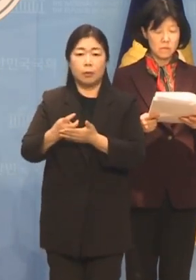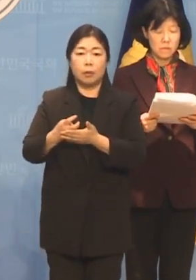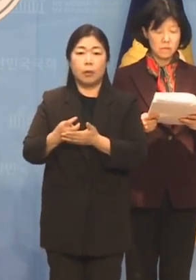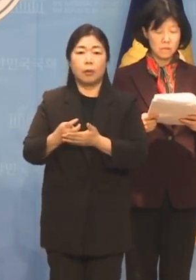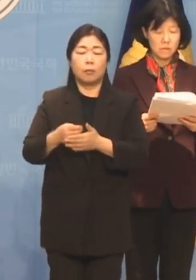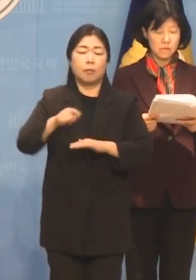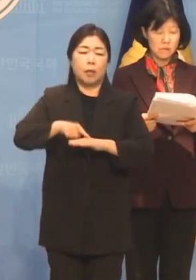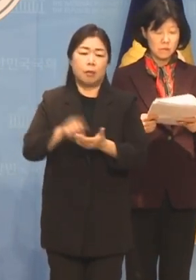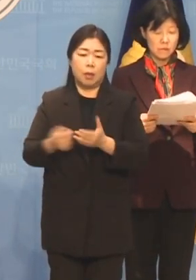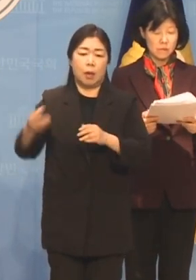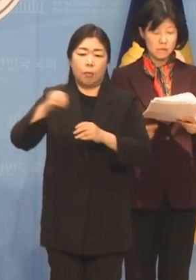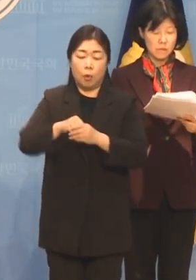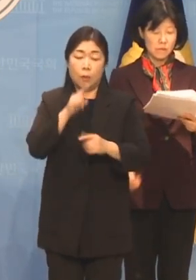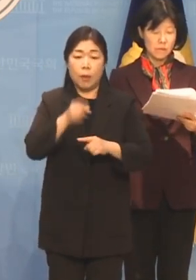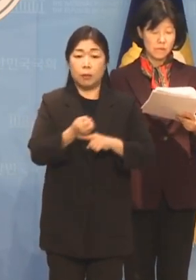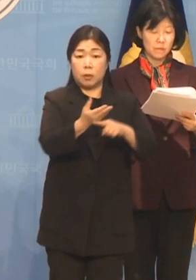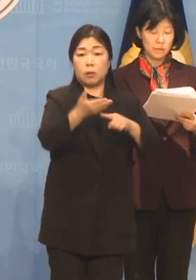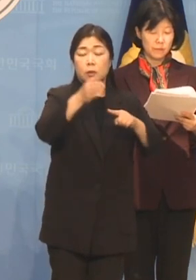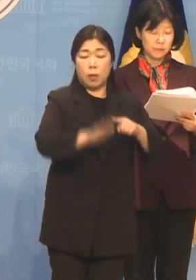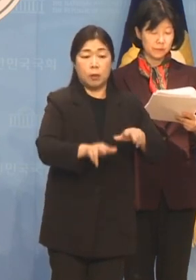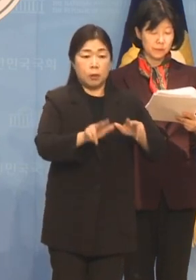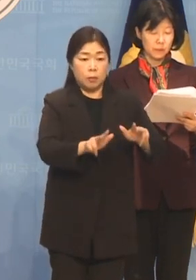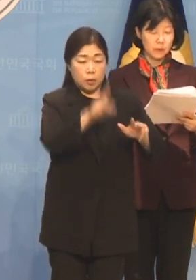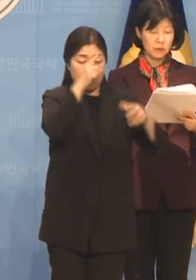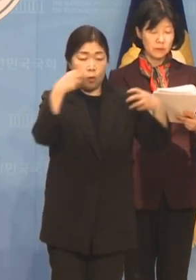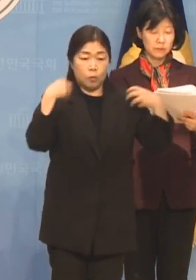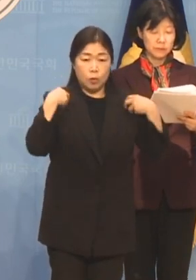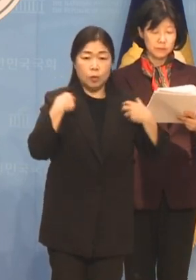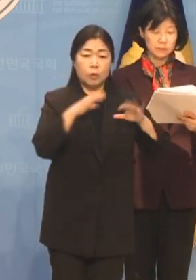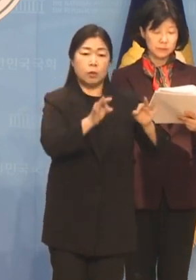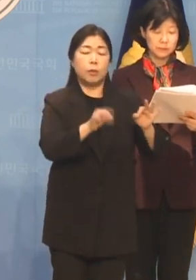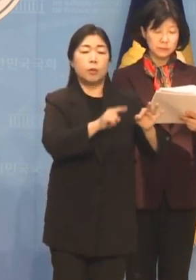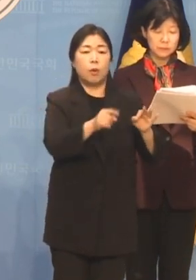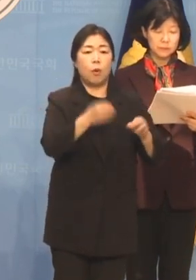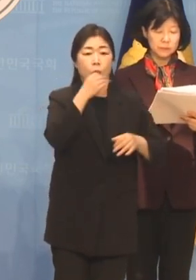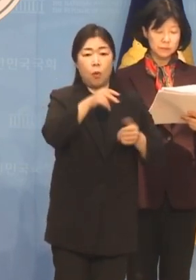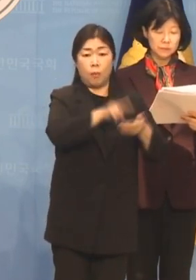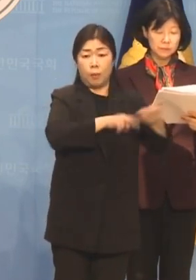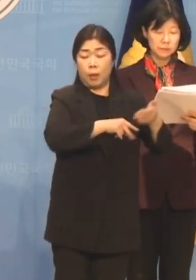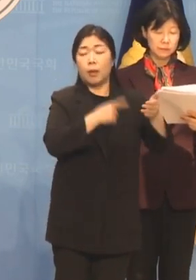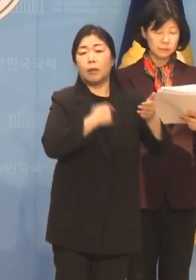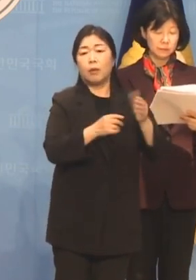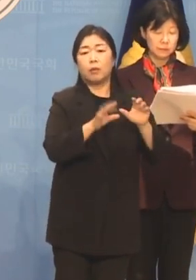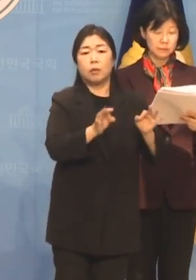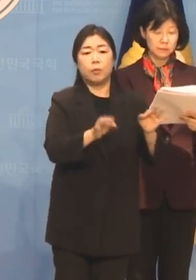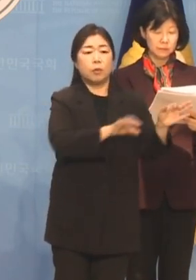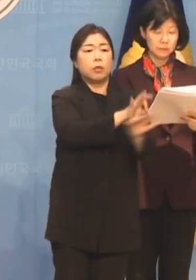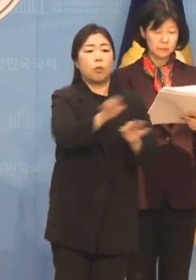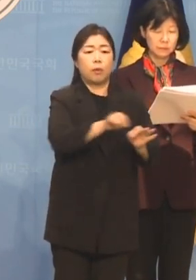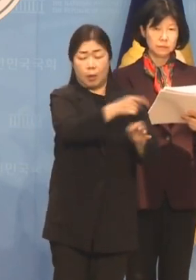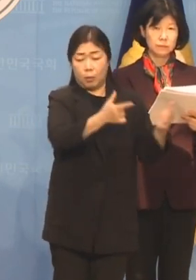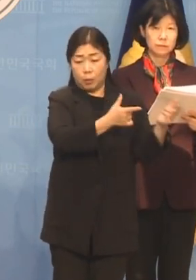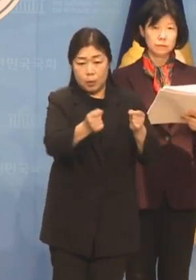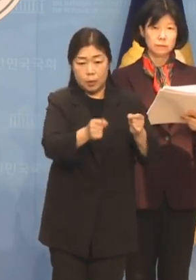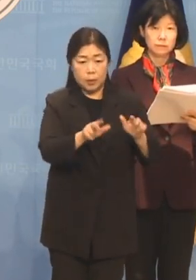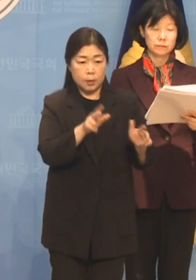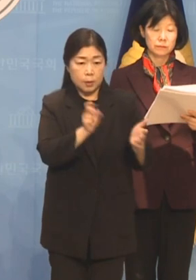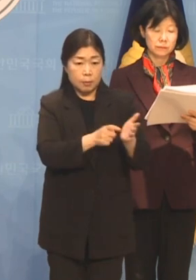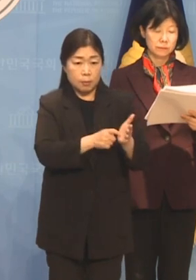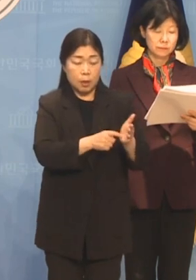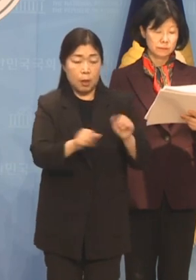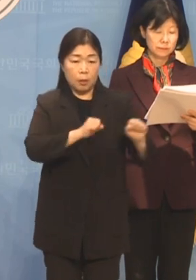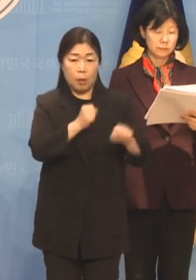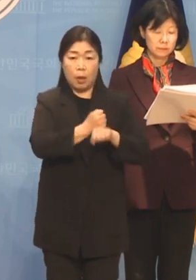이곳에서 외치지만 정부와 금융당국, 홍콩 HGC ELS 상품을 판매한 금융기관이 신속하게 응답하지